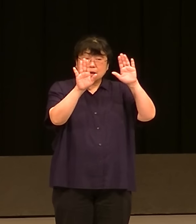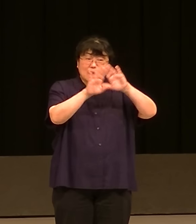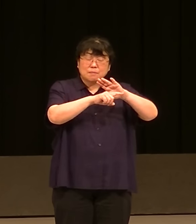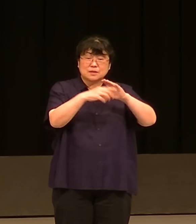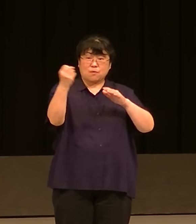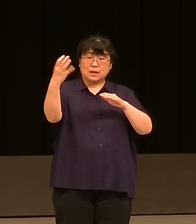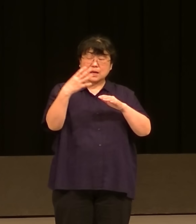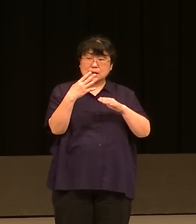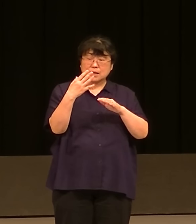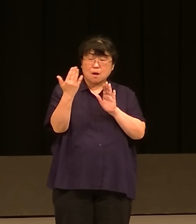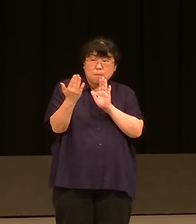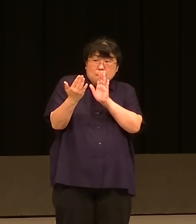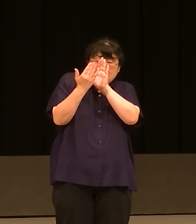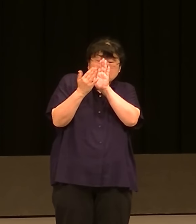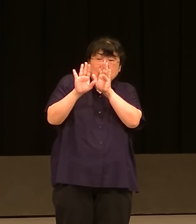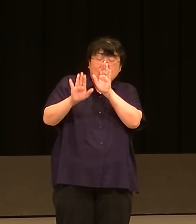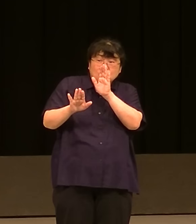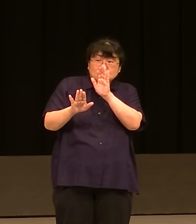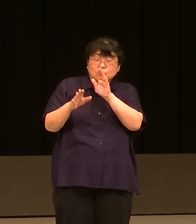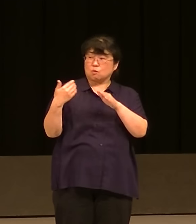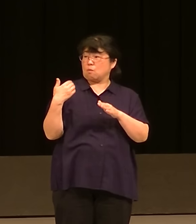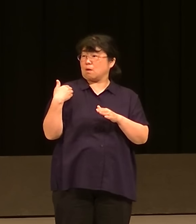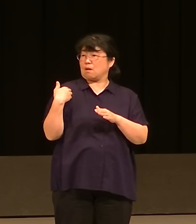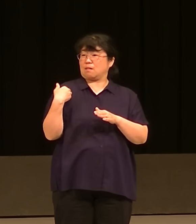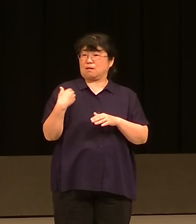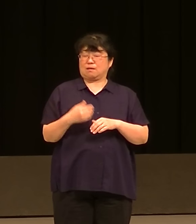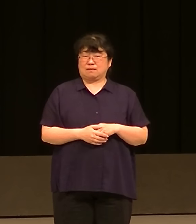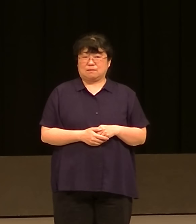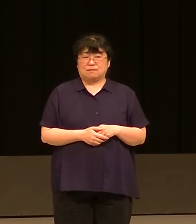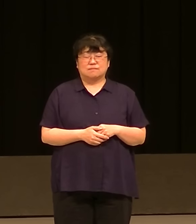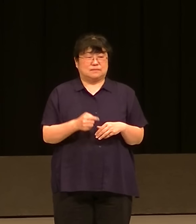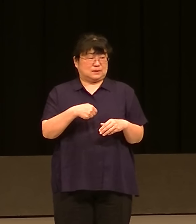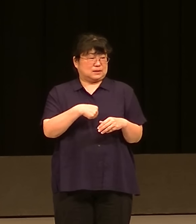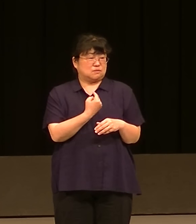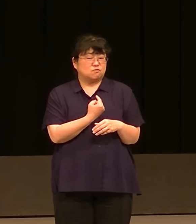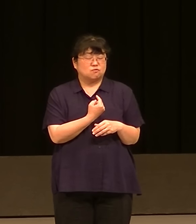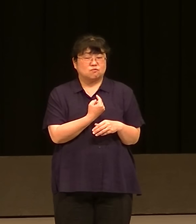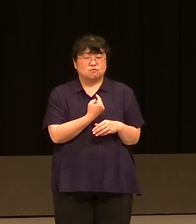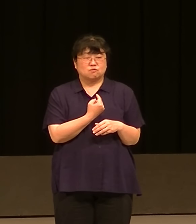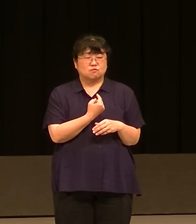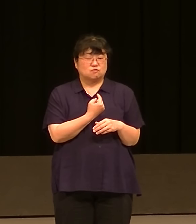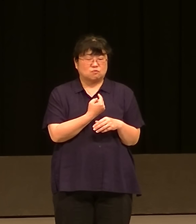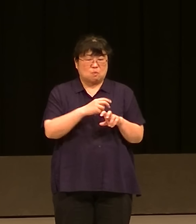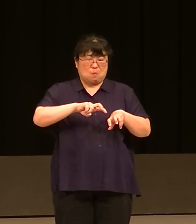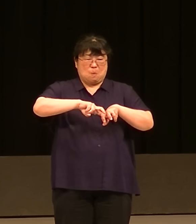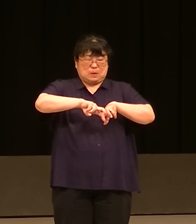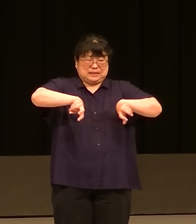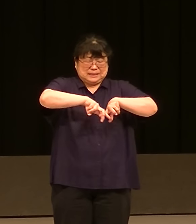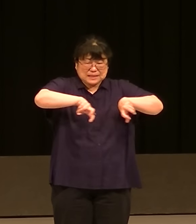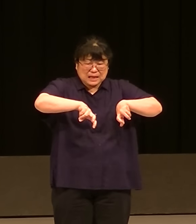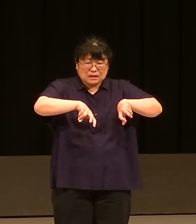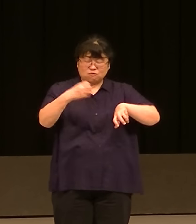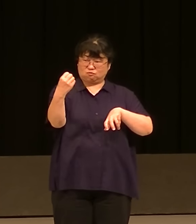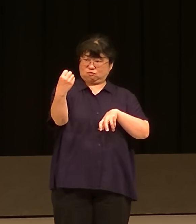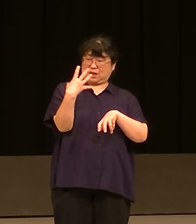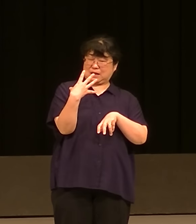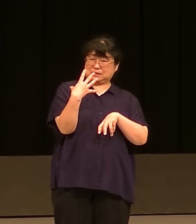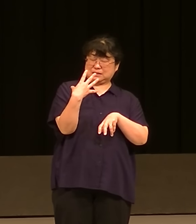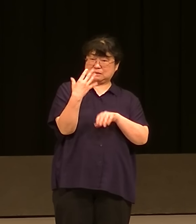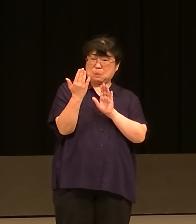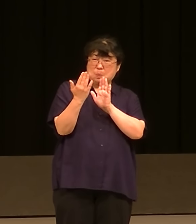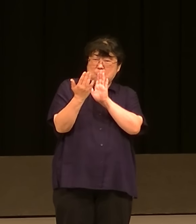光が目の前にあるということさえわからない、自分を、この切り裂いてくる光の目の